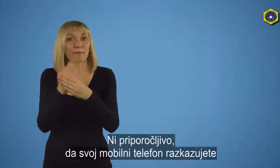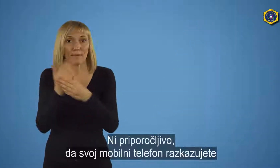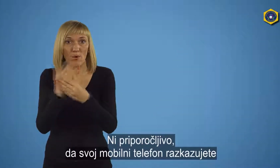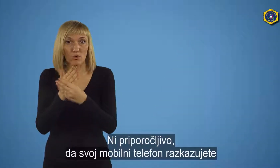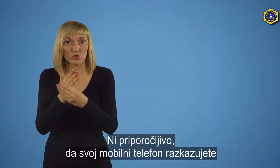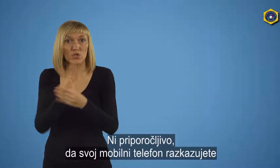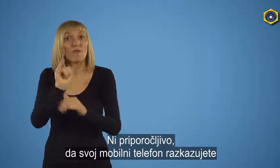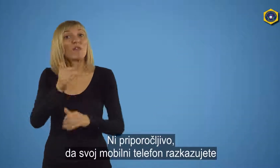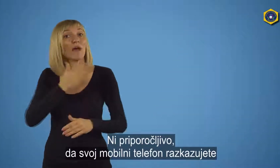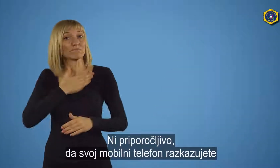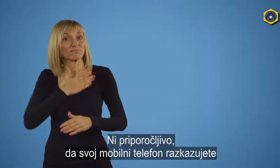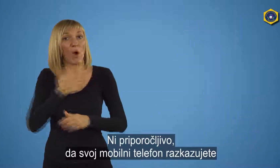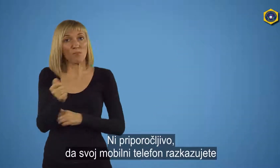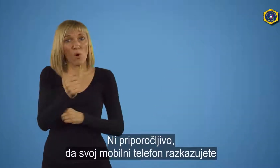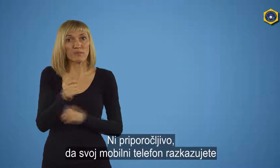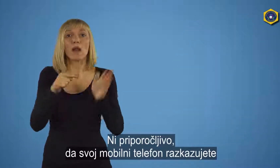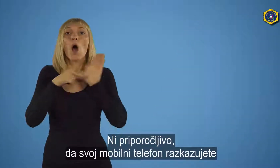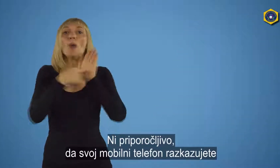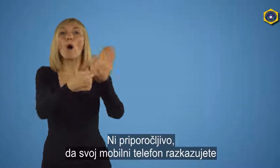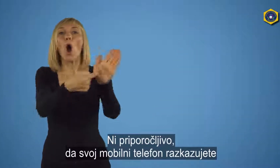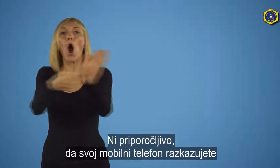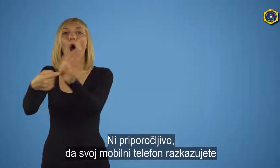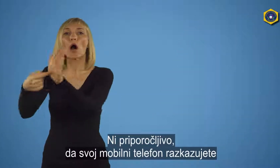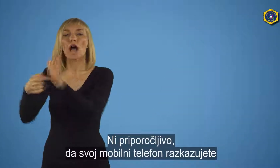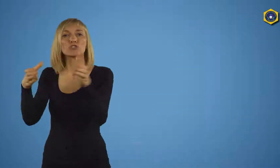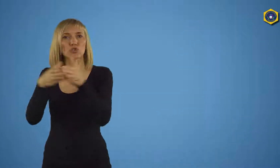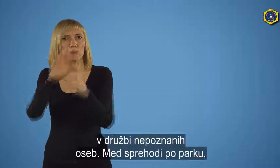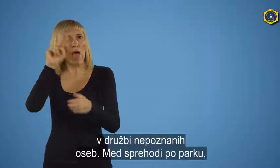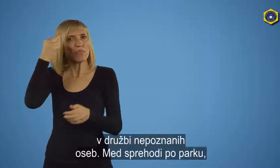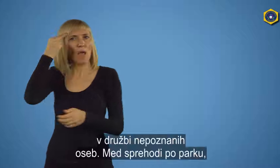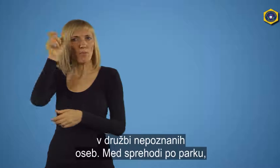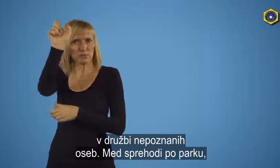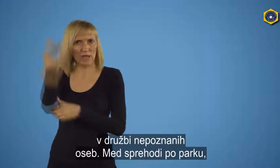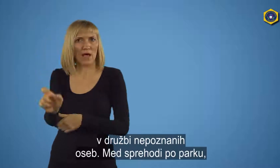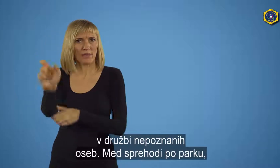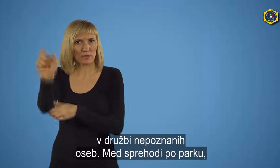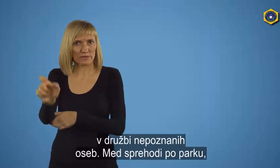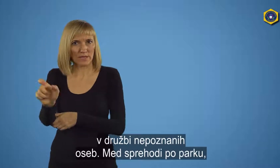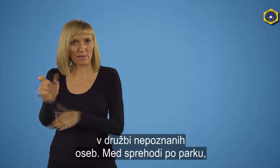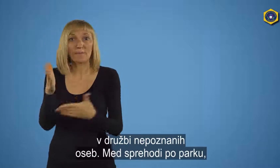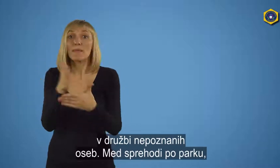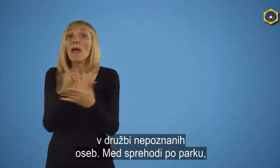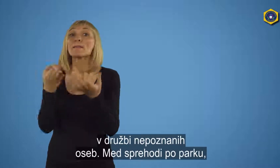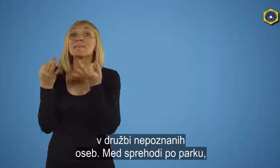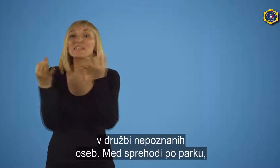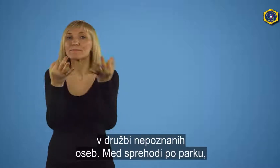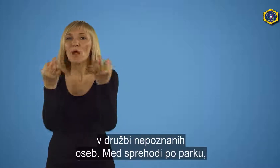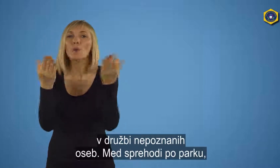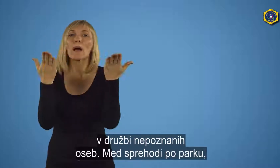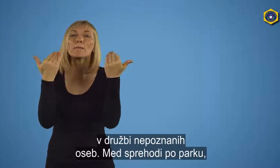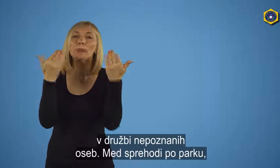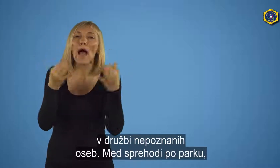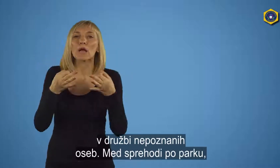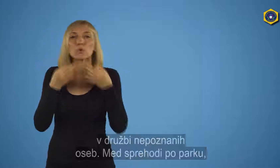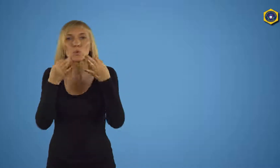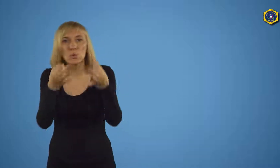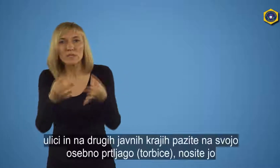Ni priporočljivo, da svoj mobilni telefon razkazujete v družbi nepoznanih oseb. Med sprehodi po parku,